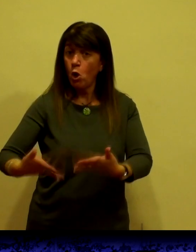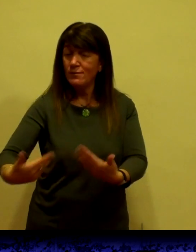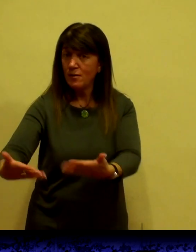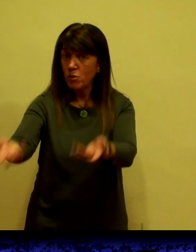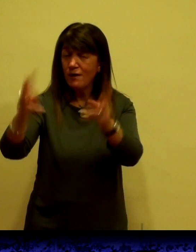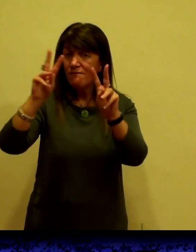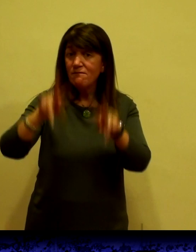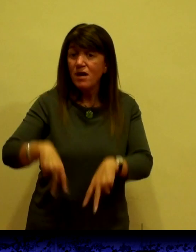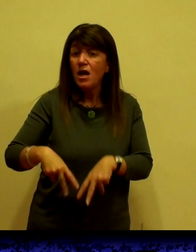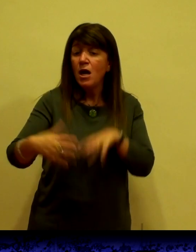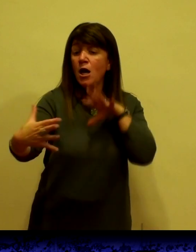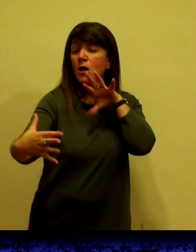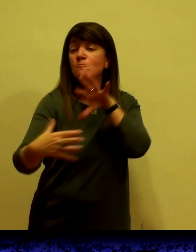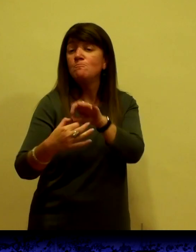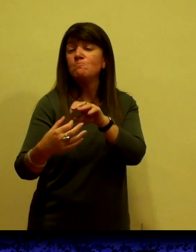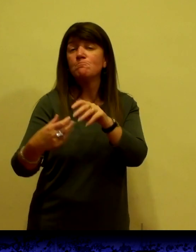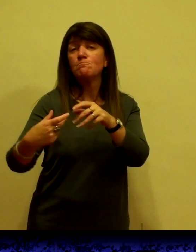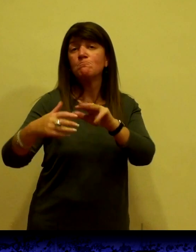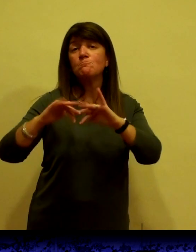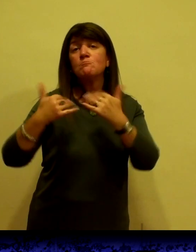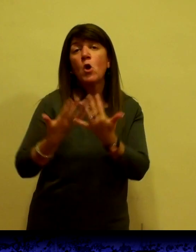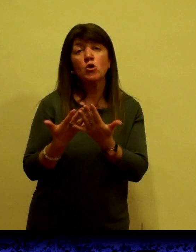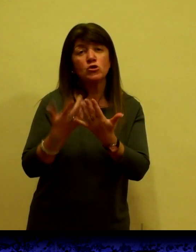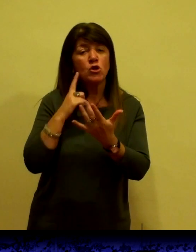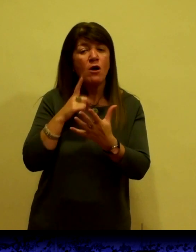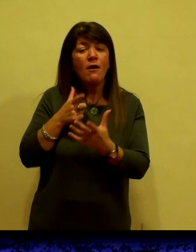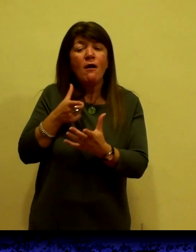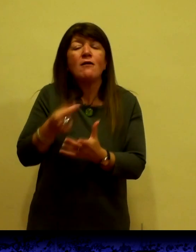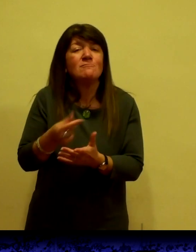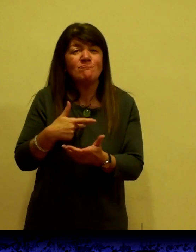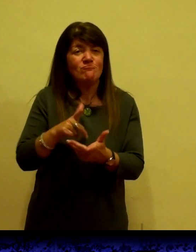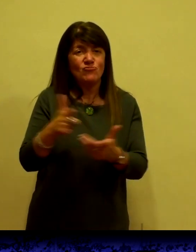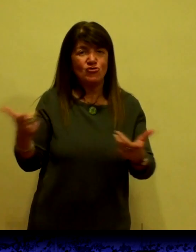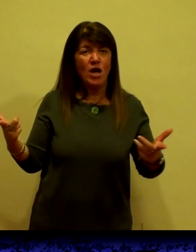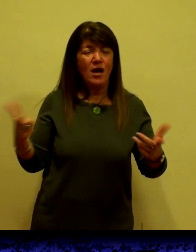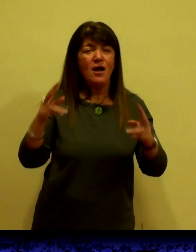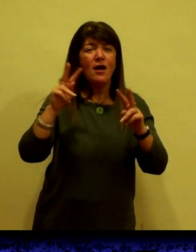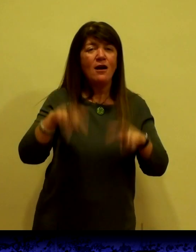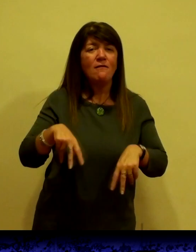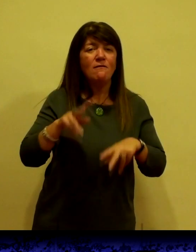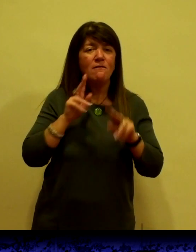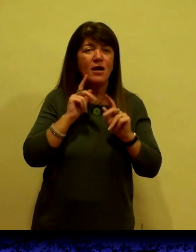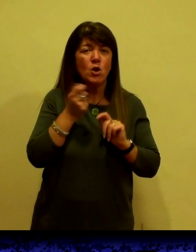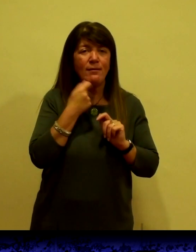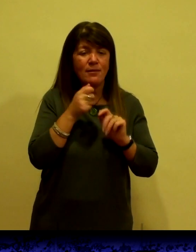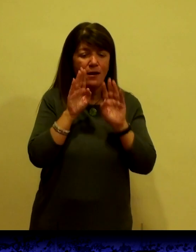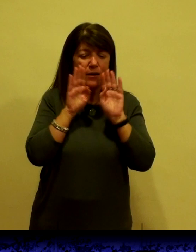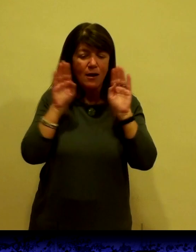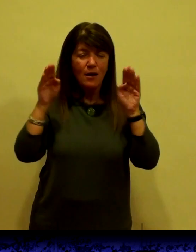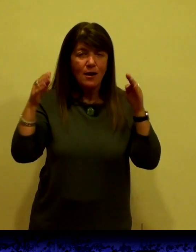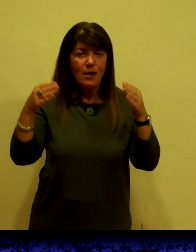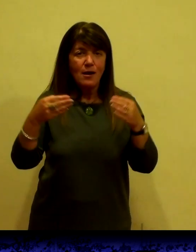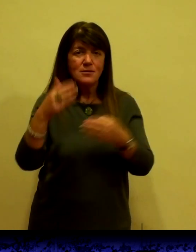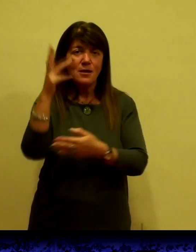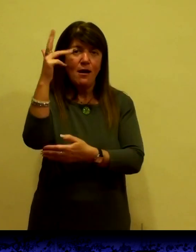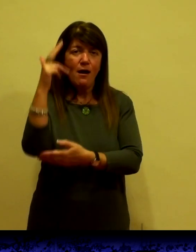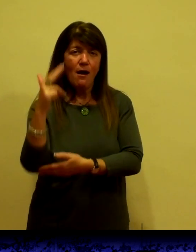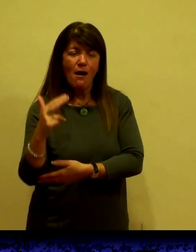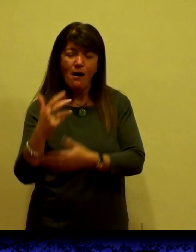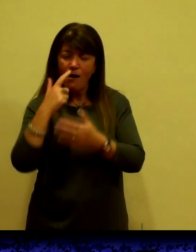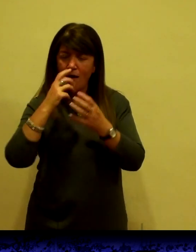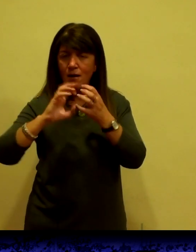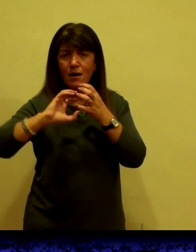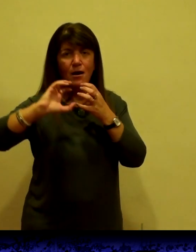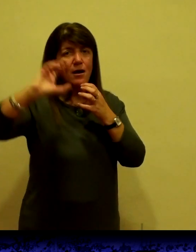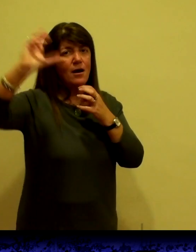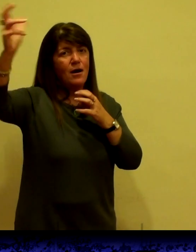così legati al mercato, insomma, no? hanno anche loro a loro volta un interesse verso quest'arte altra,